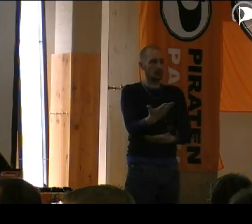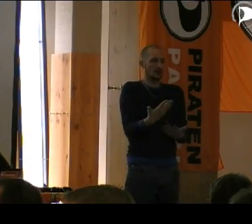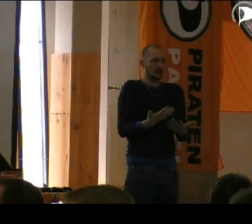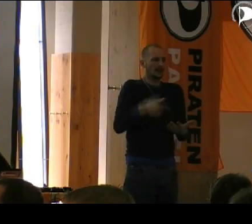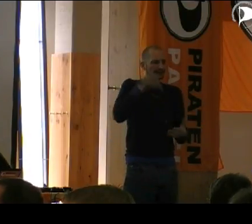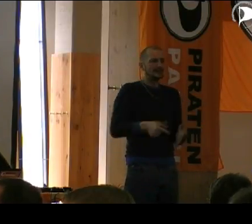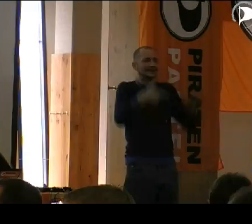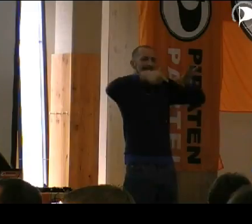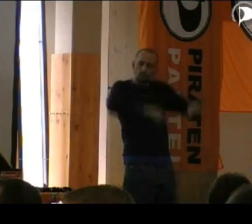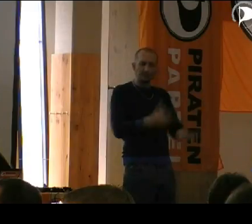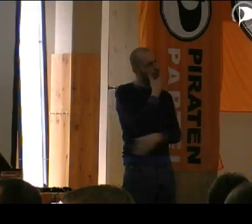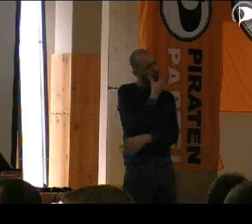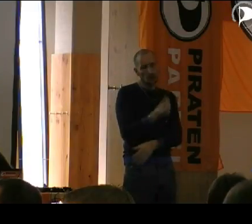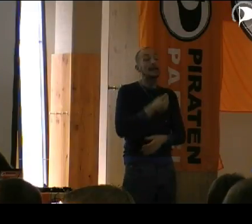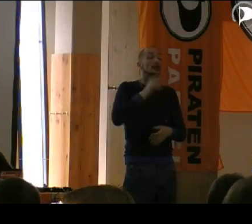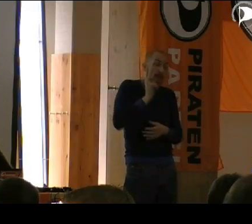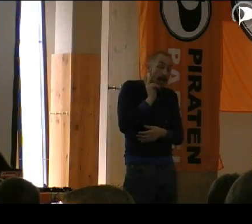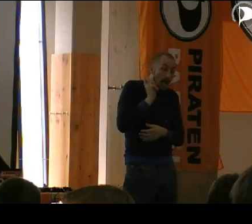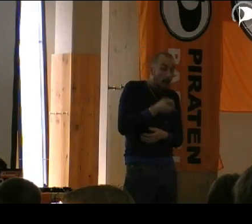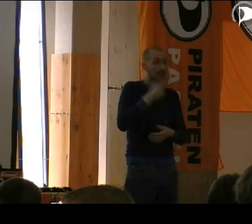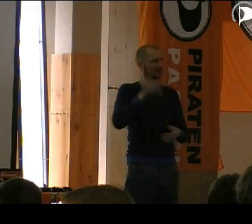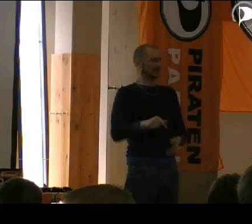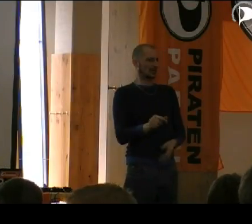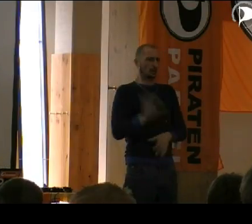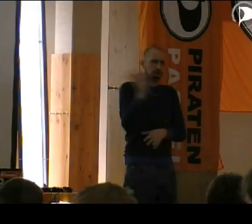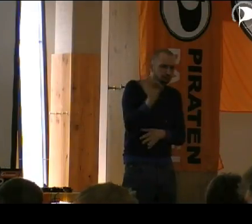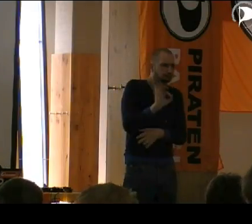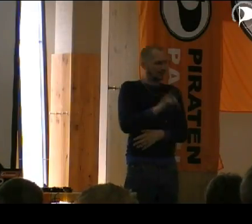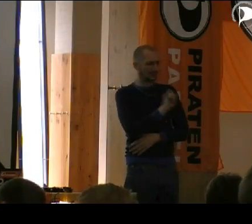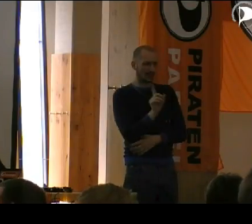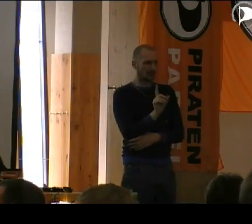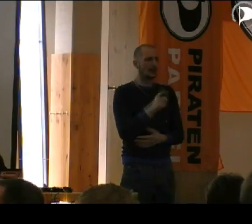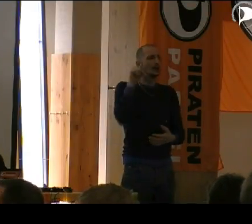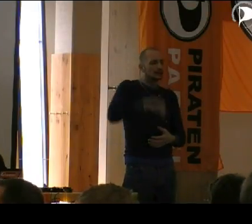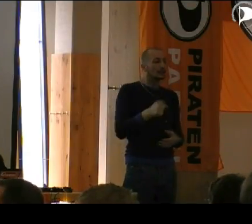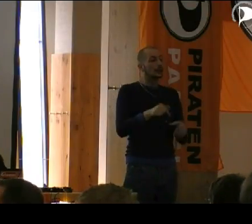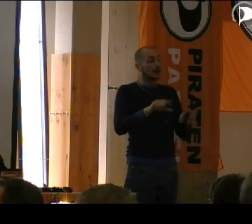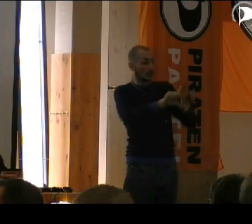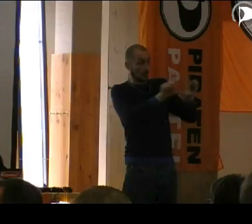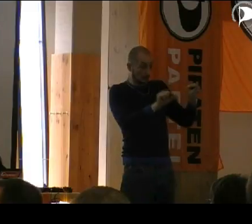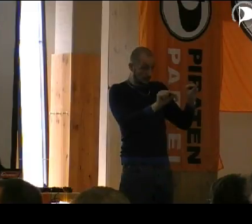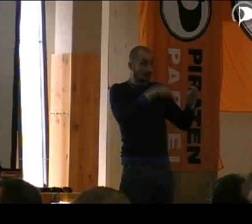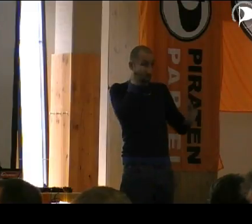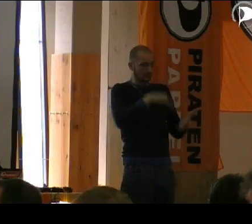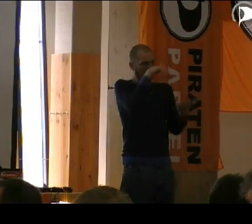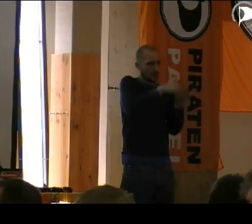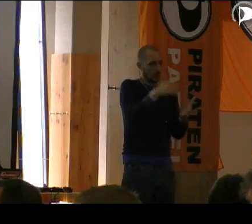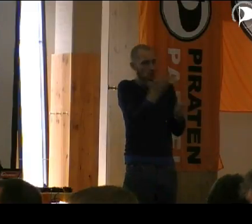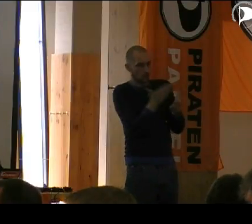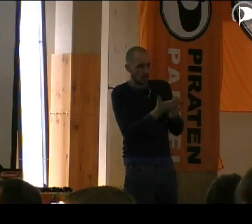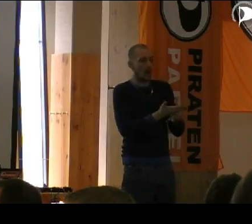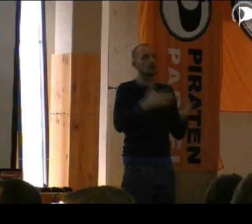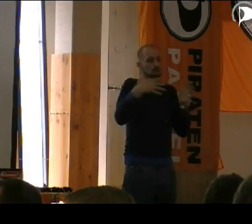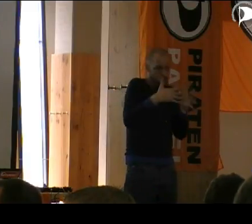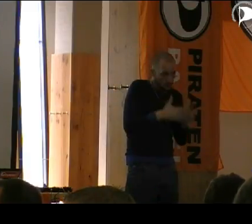wollte ich bin schön aber so schlimm ist es auch richtig belege sind dadurch höhere sie sind geprüft worden aus meiner sicht und ich war